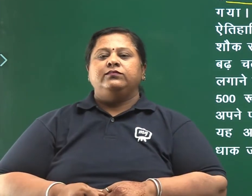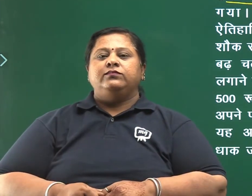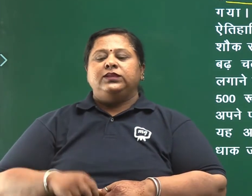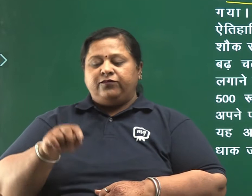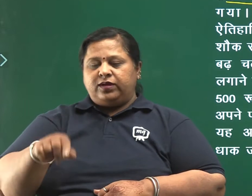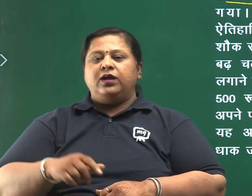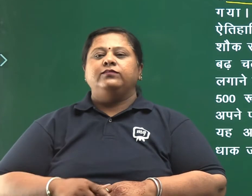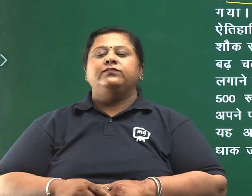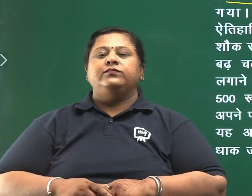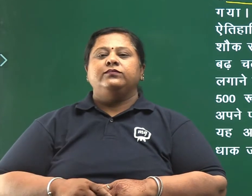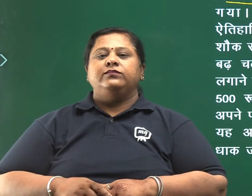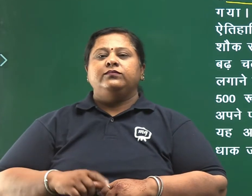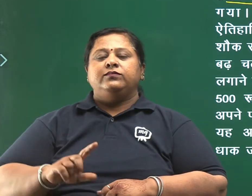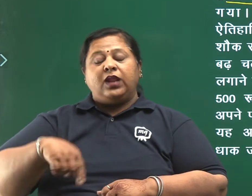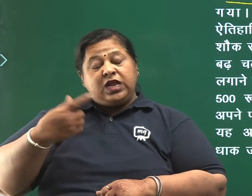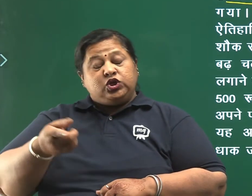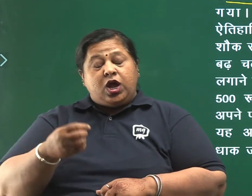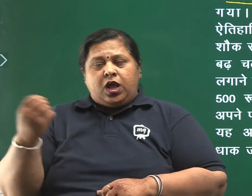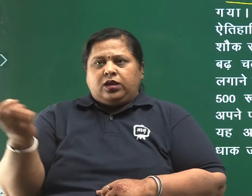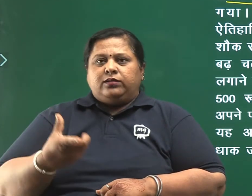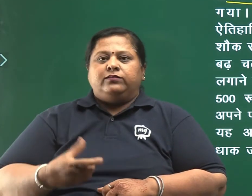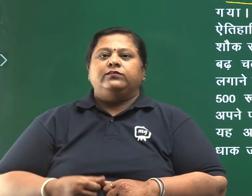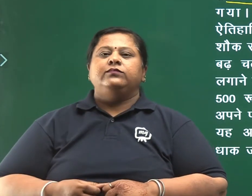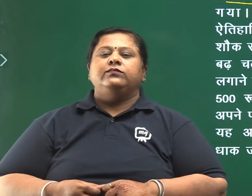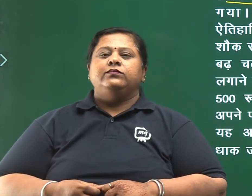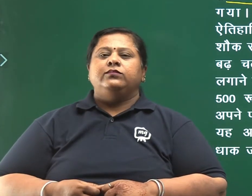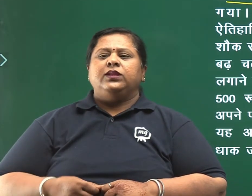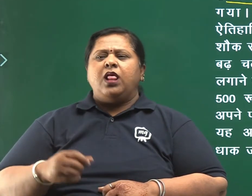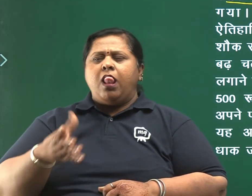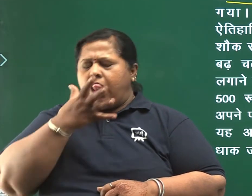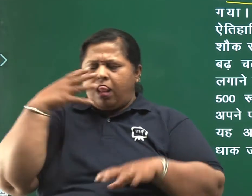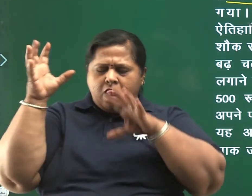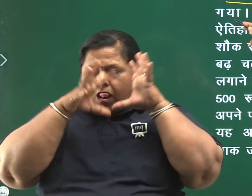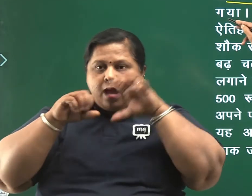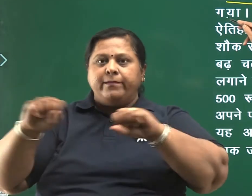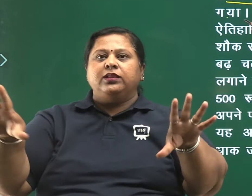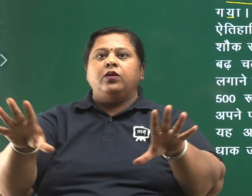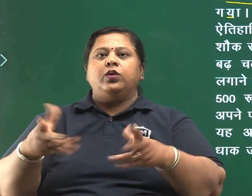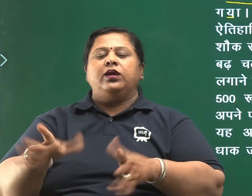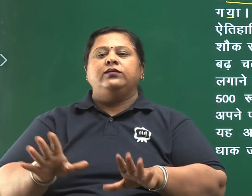उसके बाद अचानक लापता हो गया।